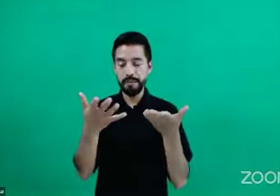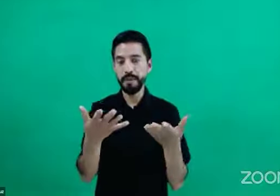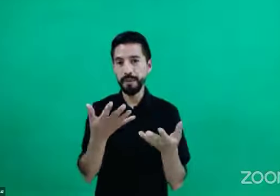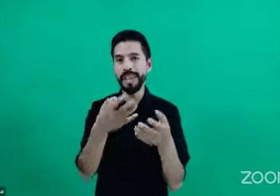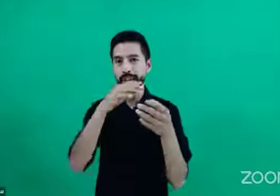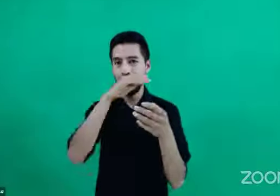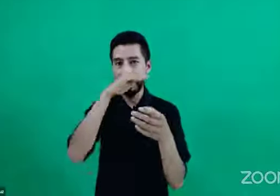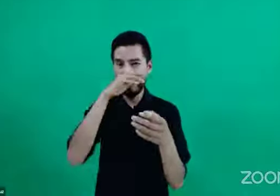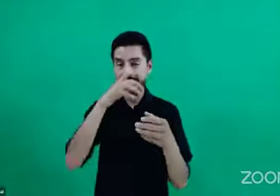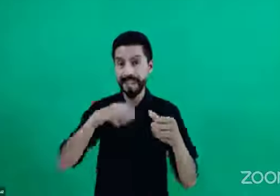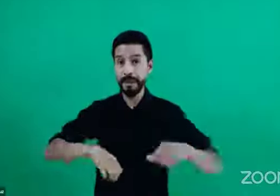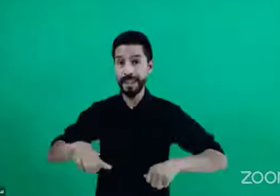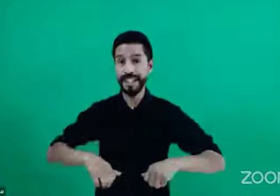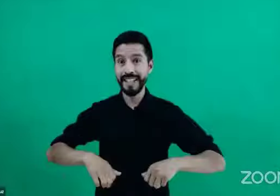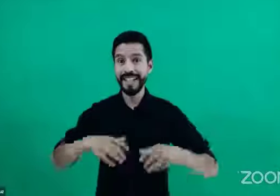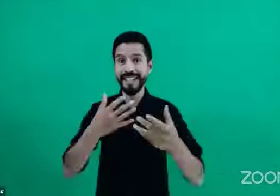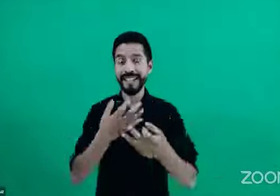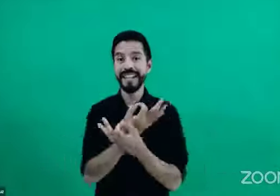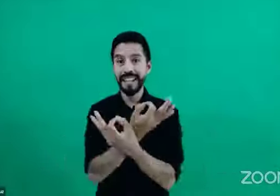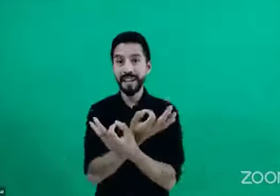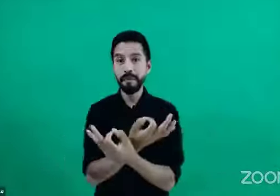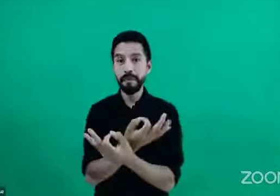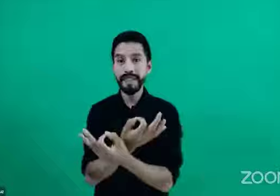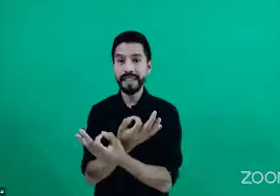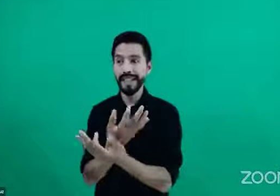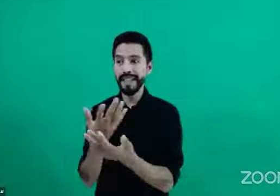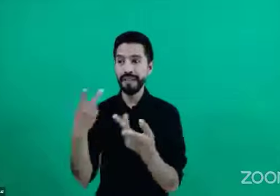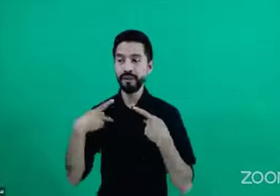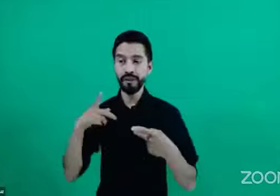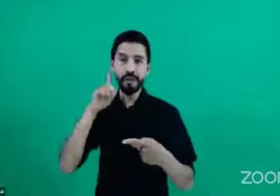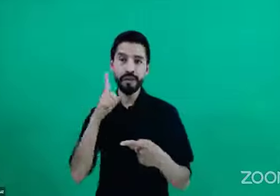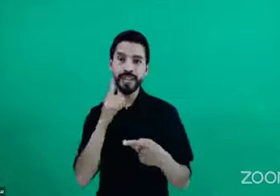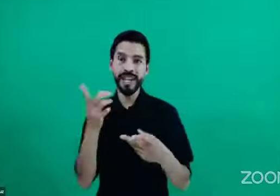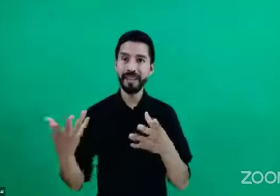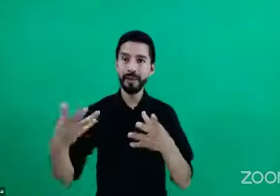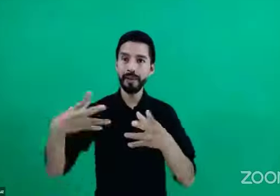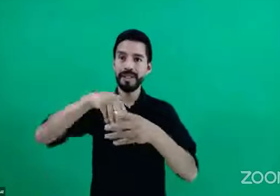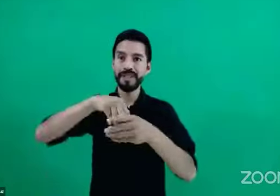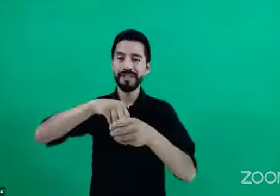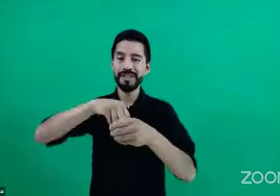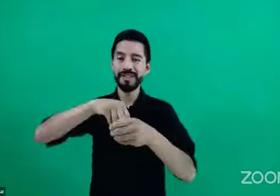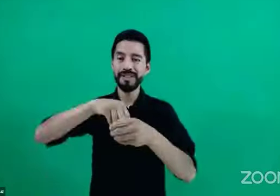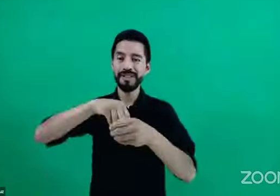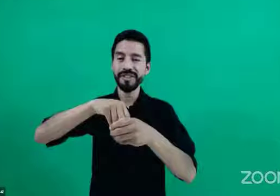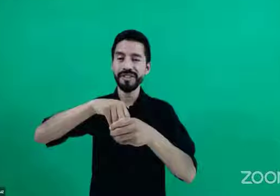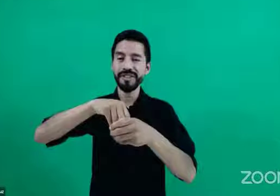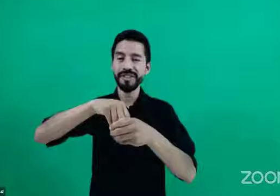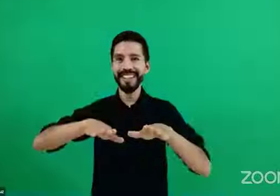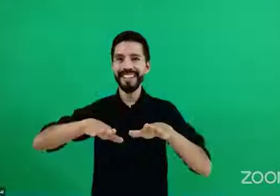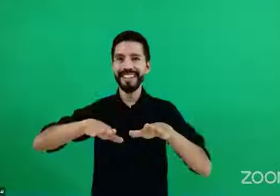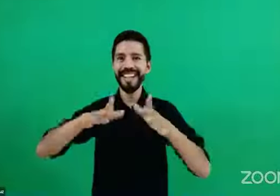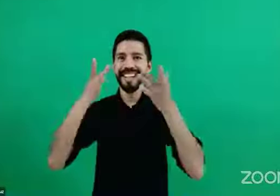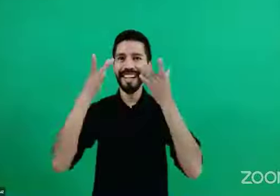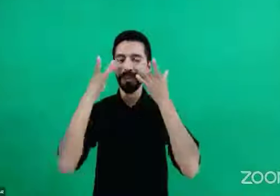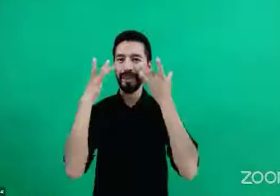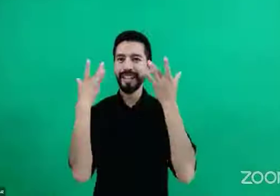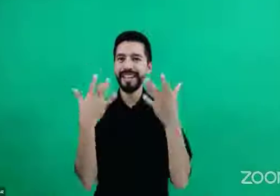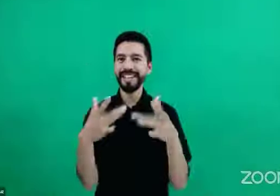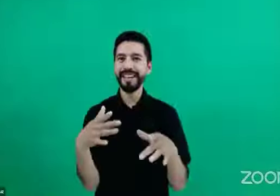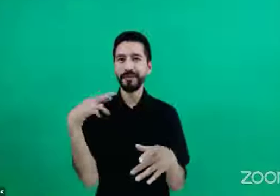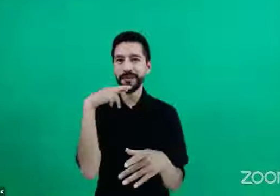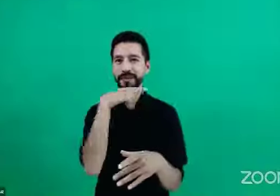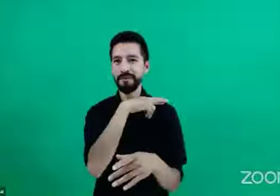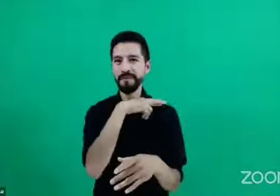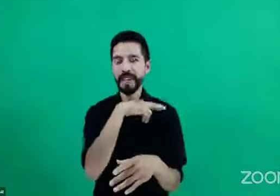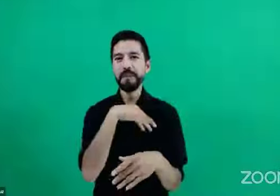por ejemplo, las actividades que realizan, pues los sordos sean incluidos, a veces tiran la